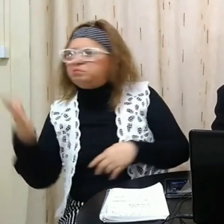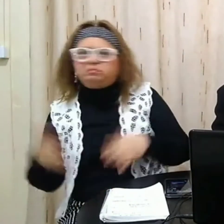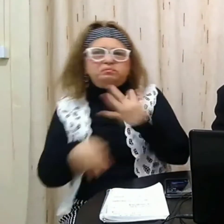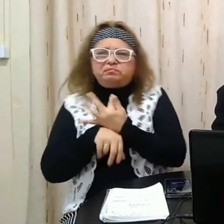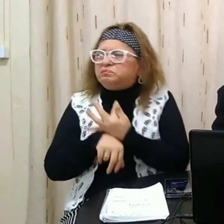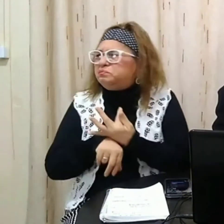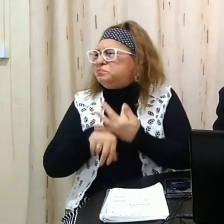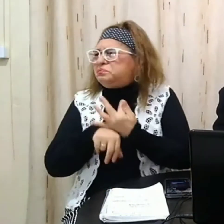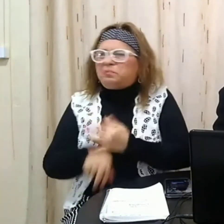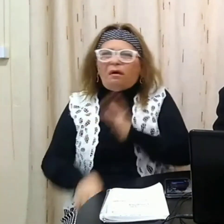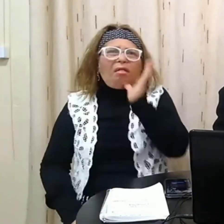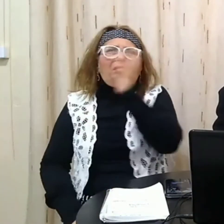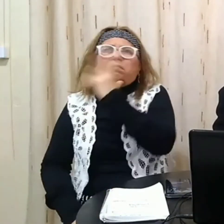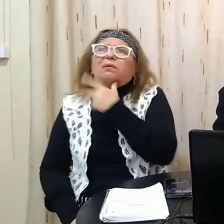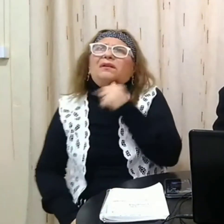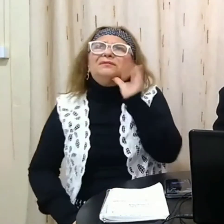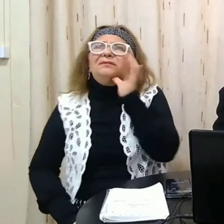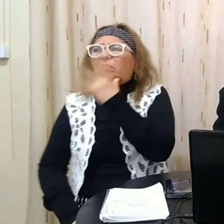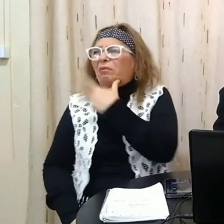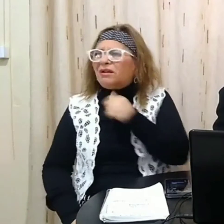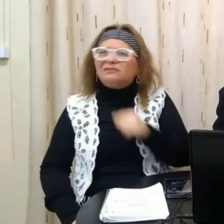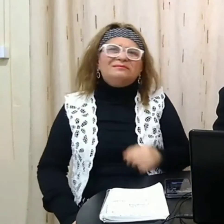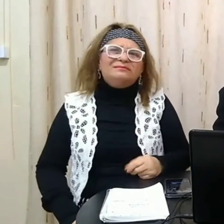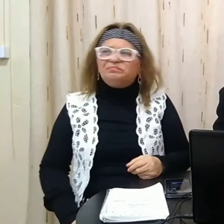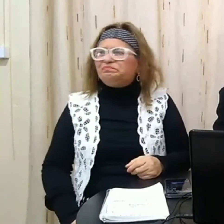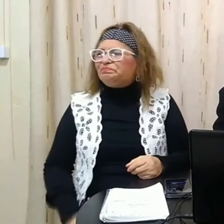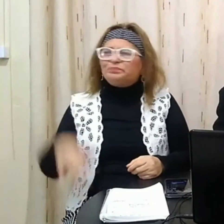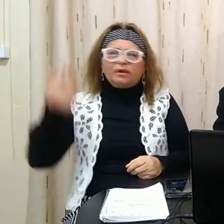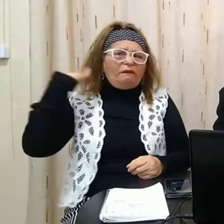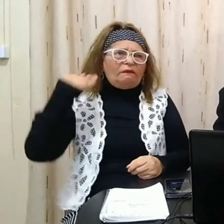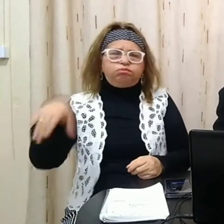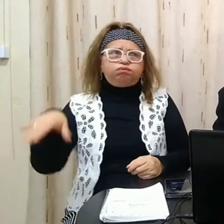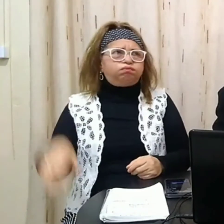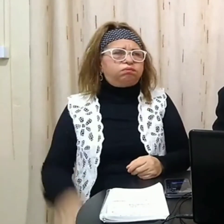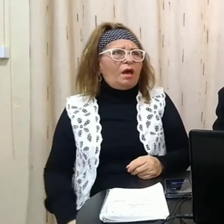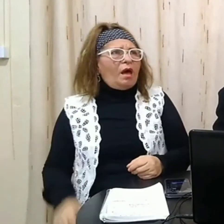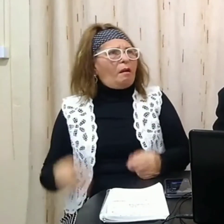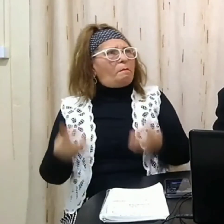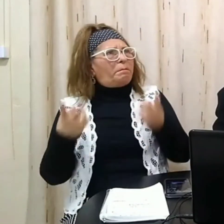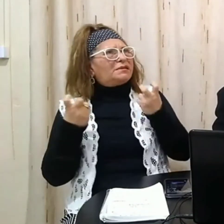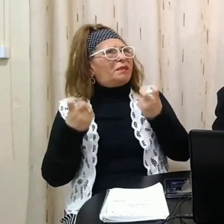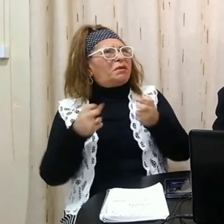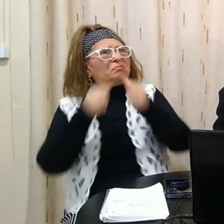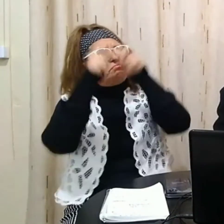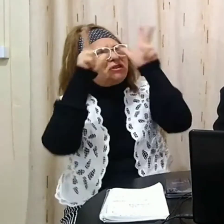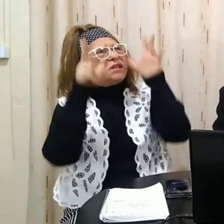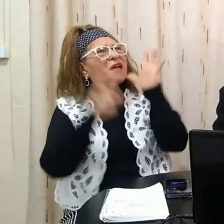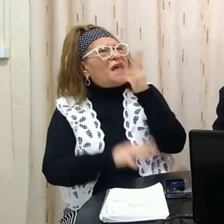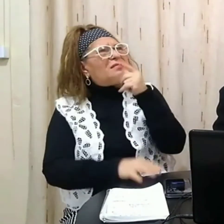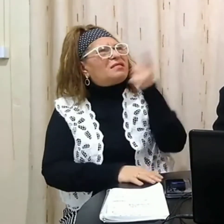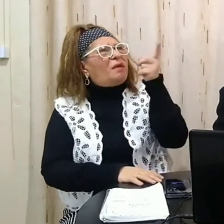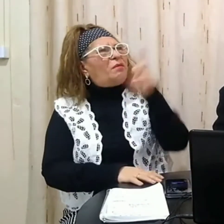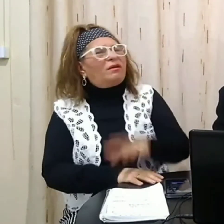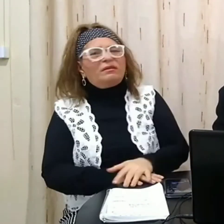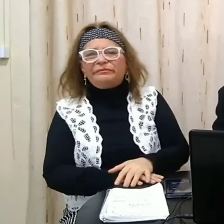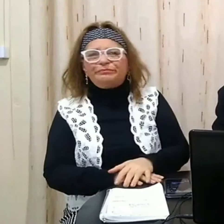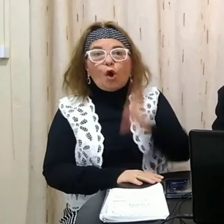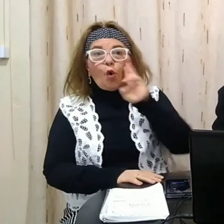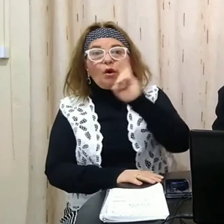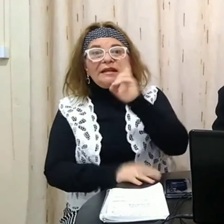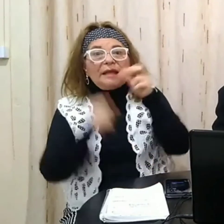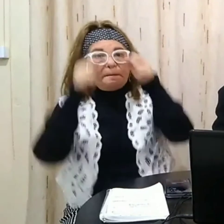aguentaram esperar. E diz aqui que quando eles perceberam que Moisés tardava, eles começaram a fazer algumas